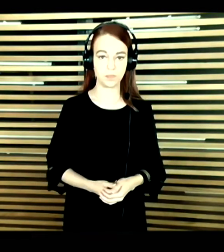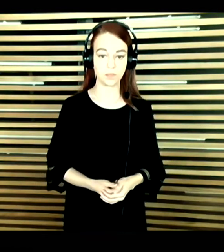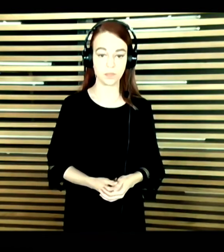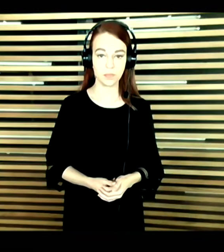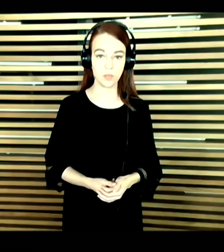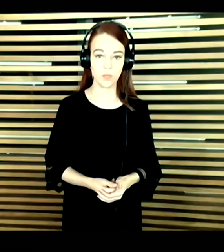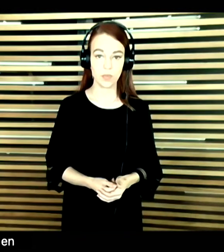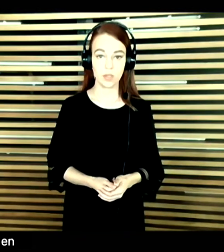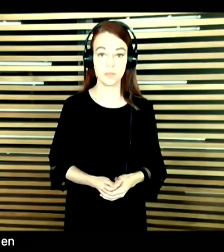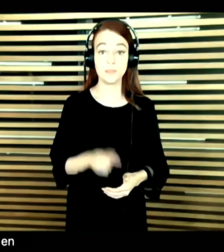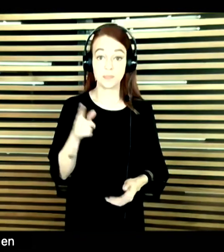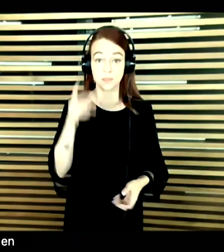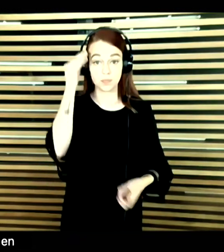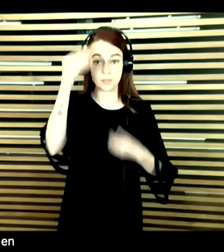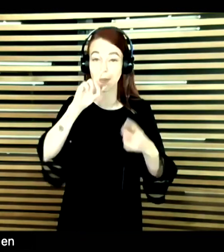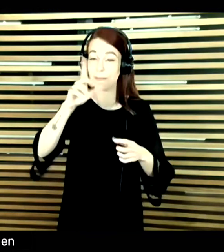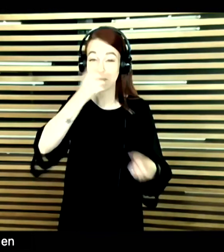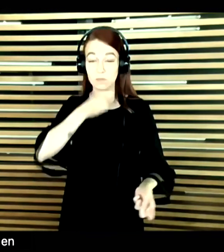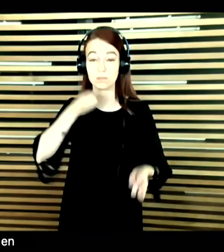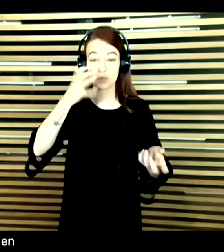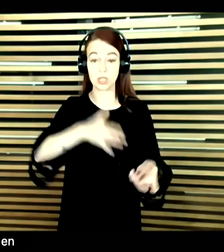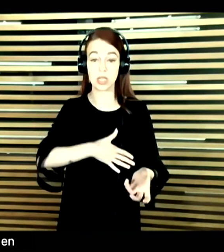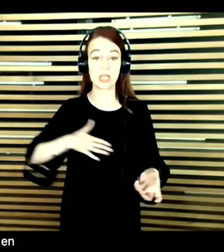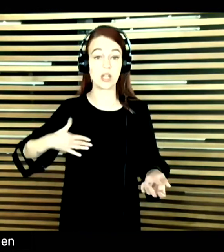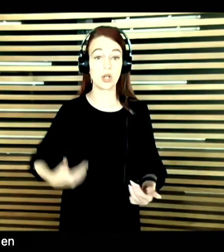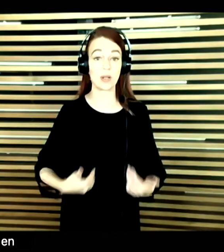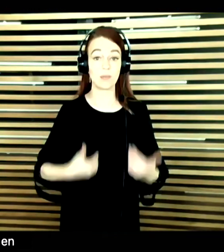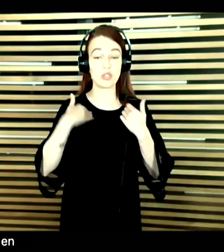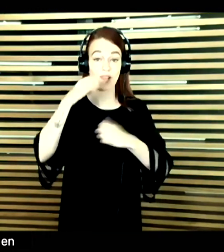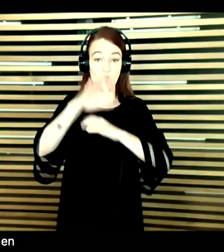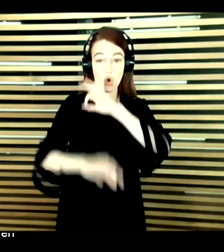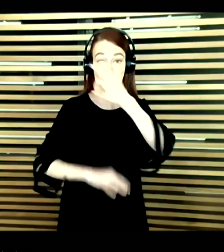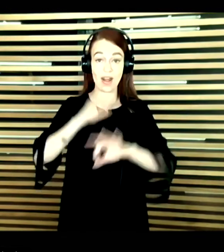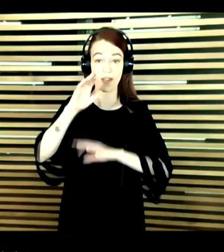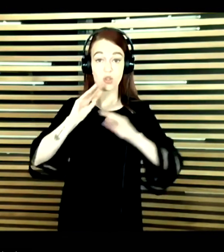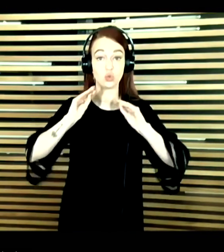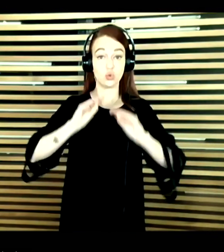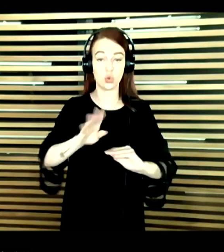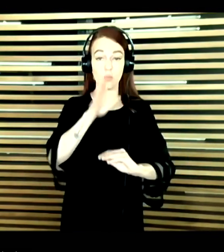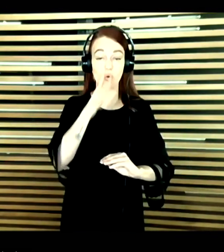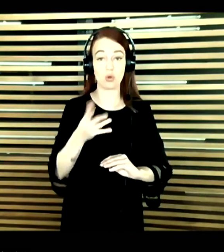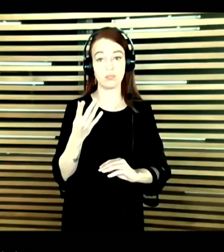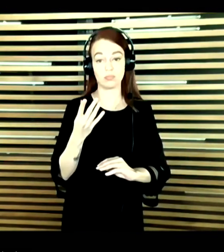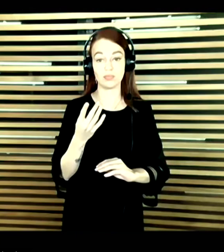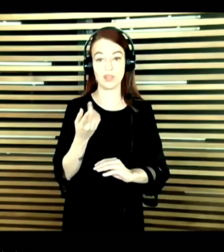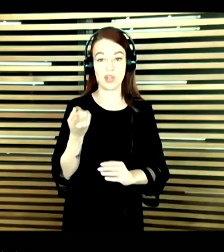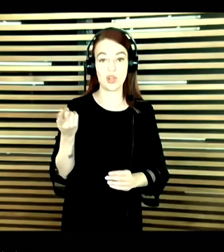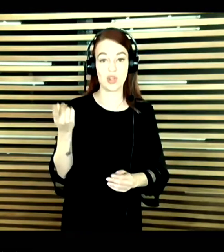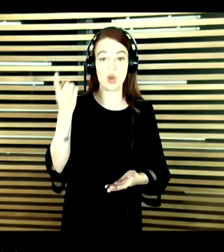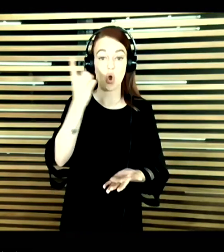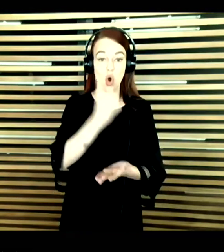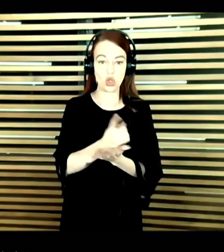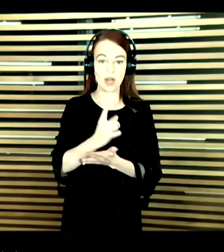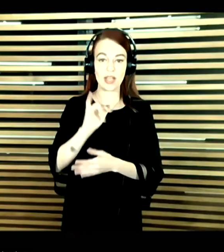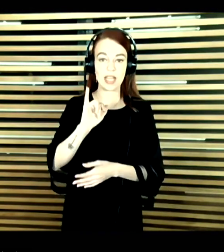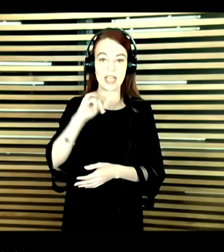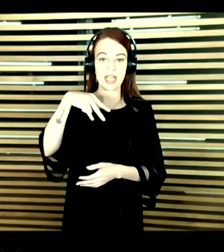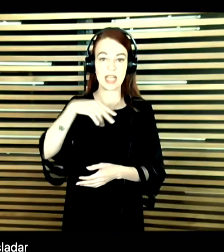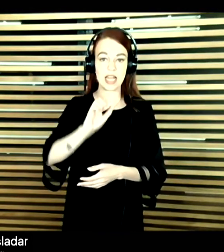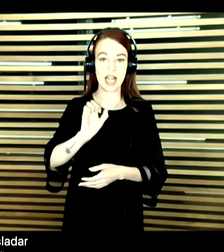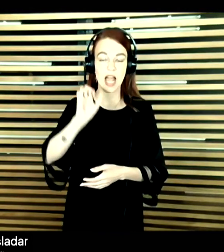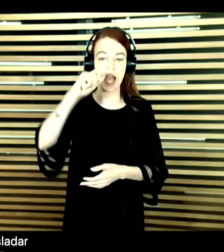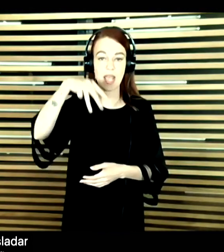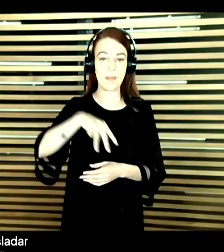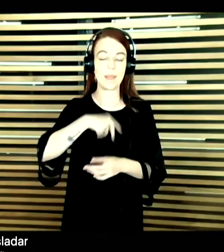la primera que queremos trasladaros desde la organización de las jornadas, que un año más lidera el INAEM del Ministerio de Cultura junto